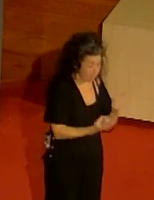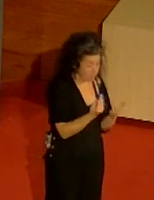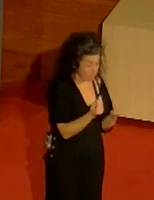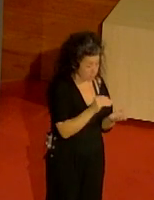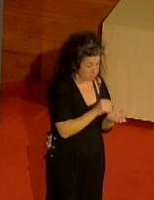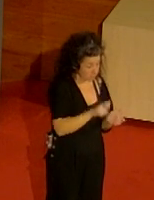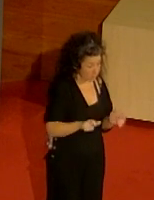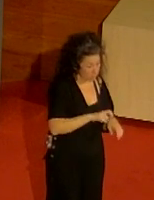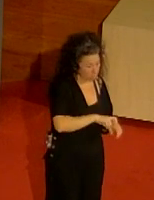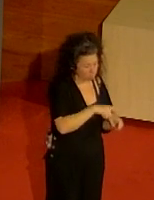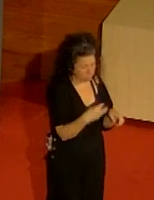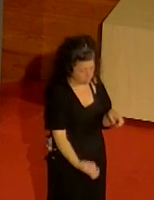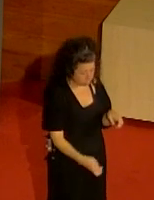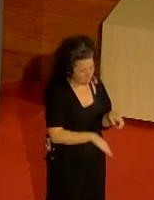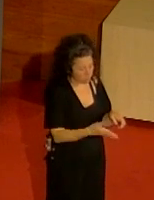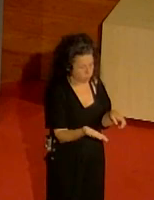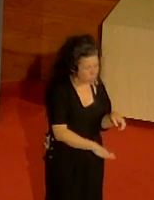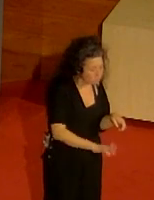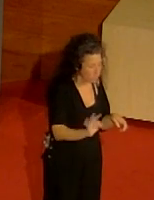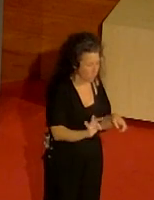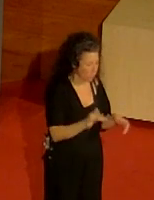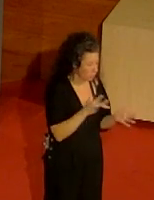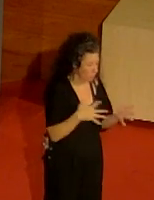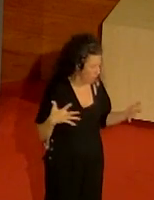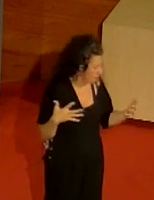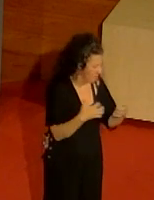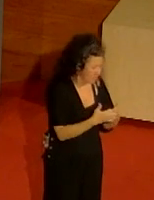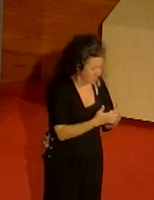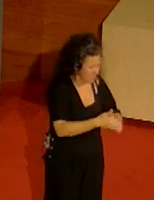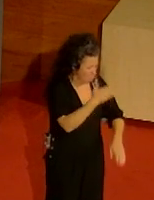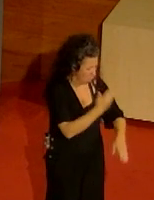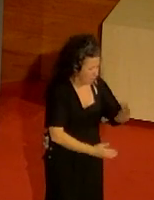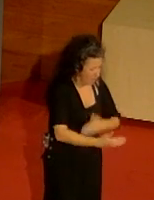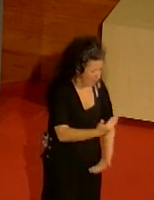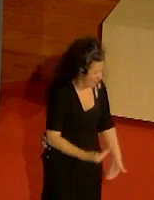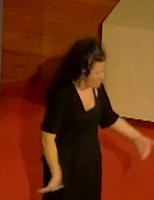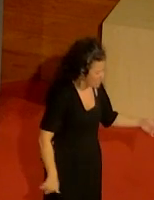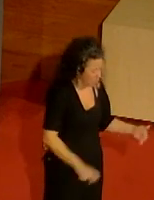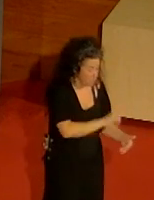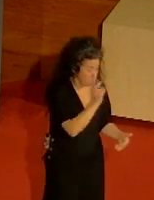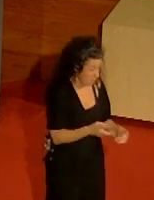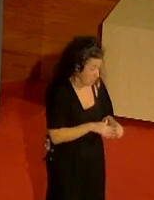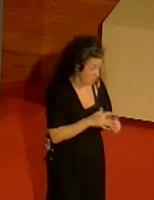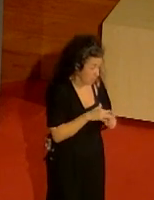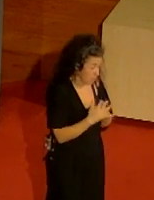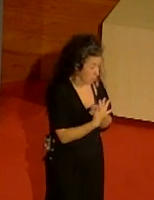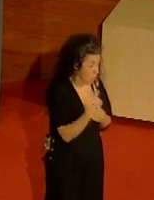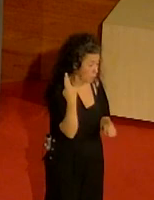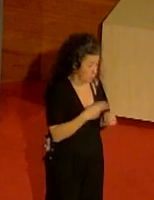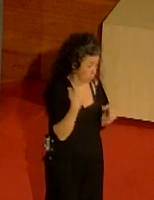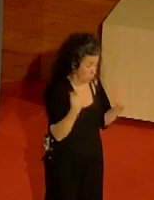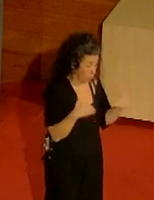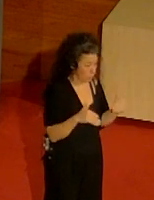y pues moría o sufría accidentes, incluso amputaciones, etcétera, ¿no? Una situación dura.